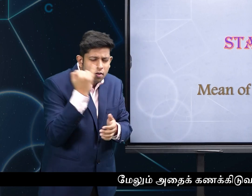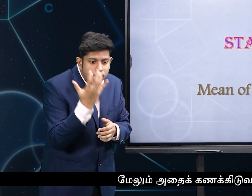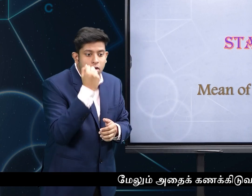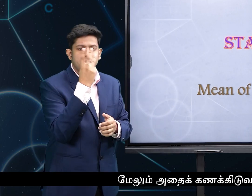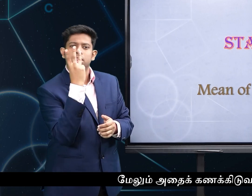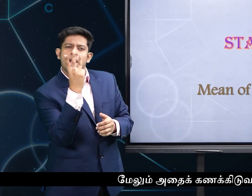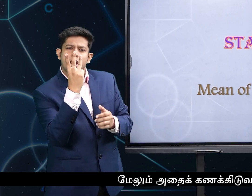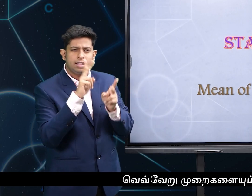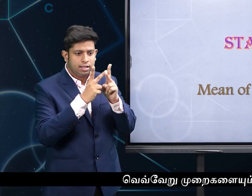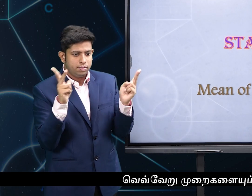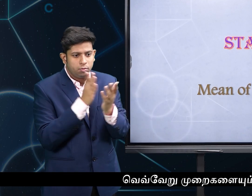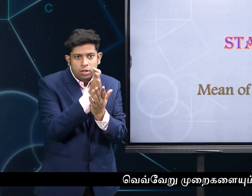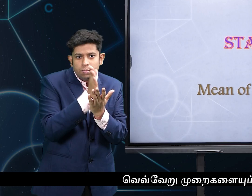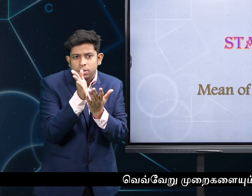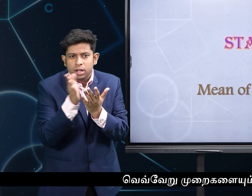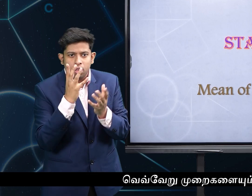கணக்கிடுவதற்கான 3 வெவ்வேறு முறைகளையும் ஆராய்வோம்.